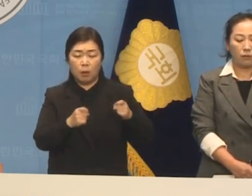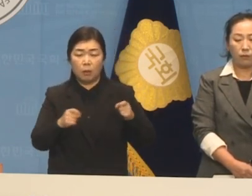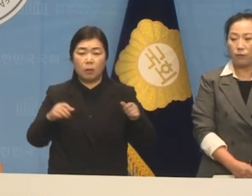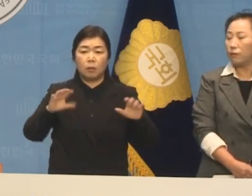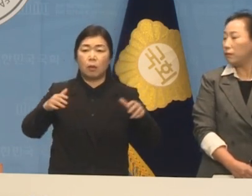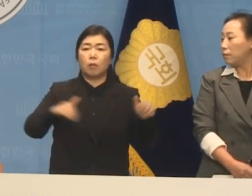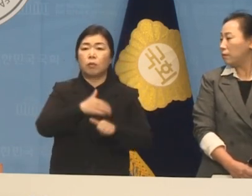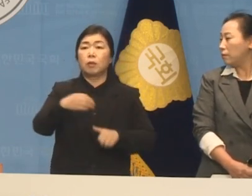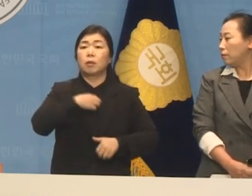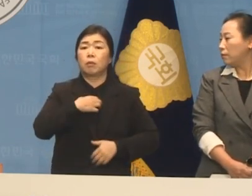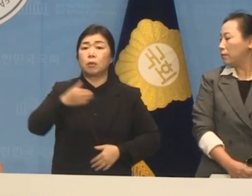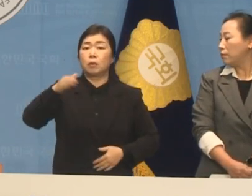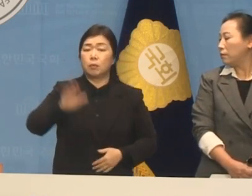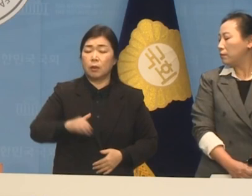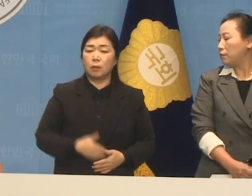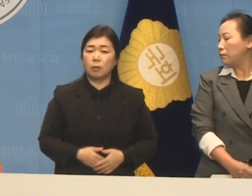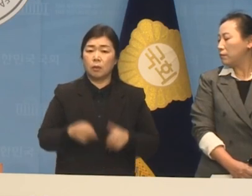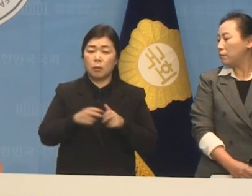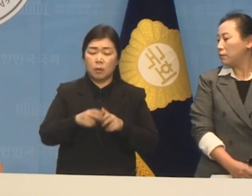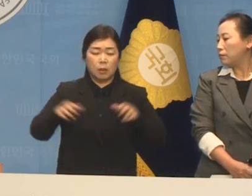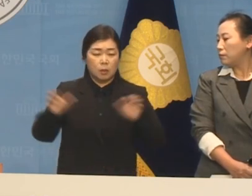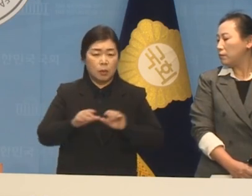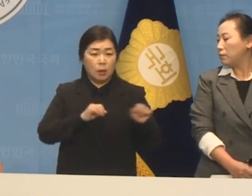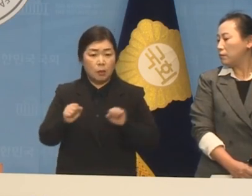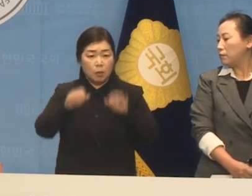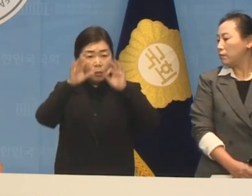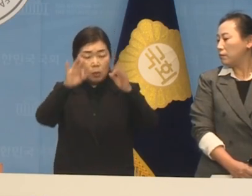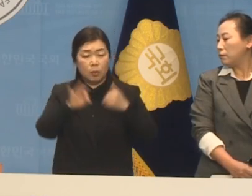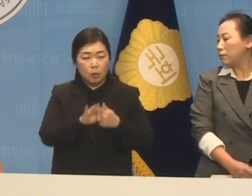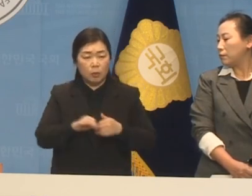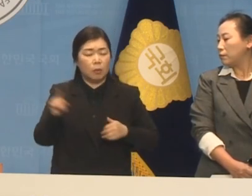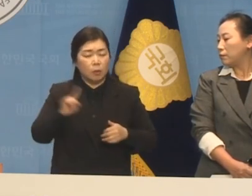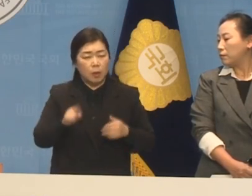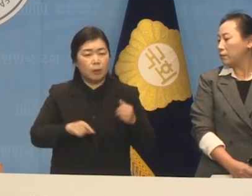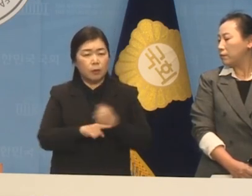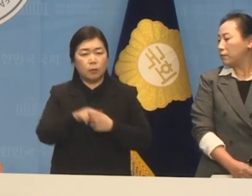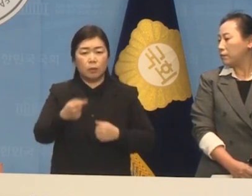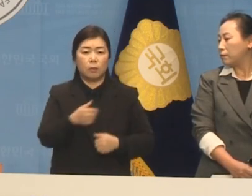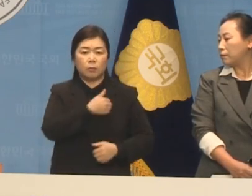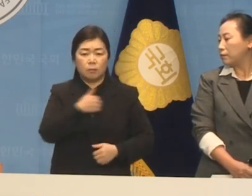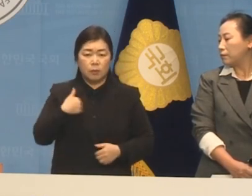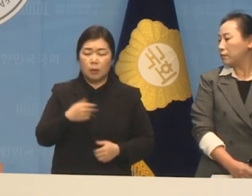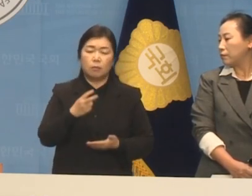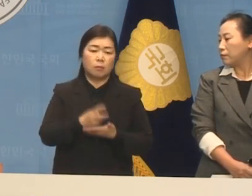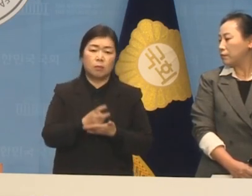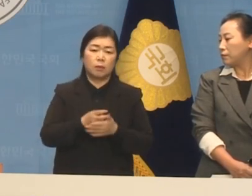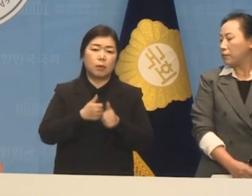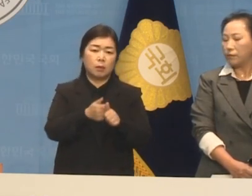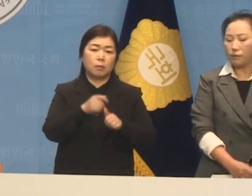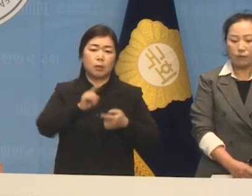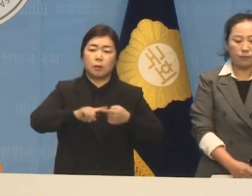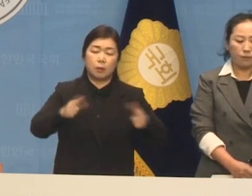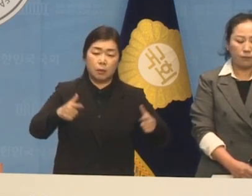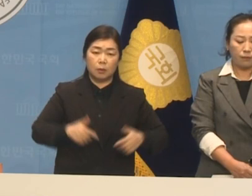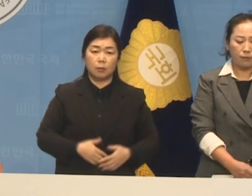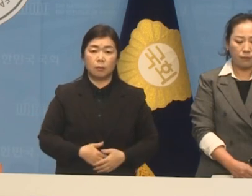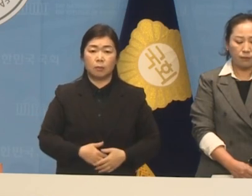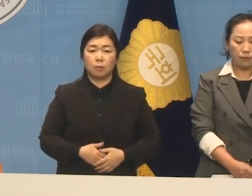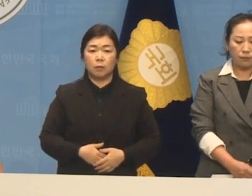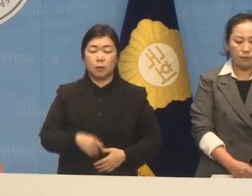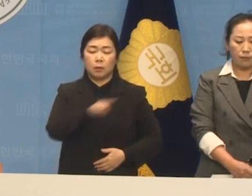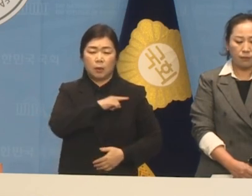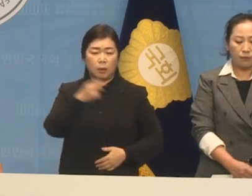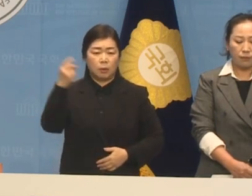위기 상황에서 의사들의 집단 행동으로 어떠한 이유로도 합리화될 수 없습니다. 대한민국 최고의